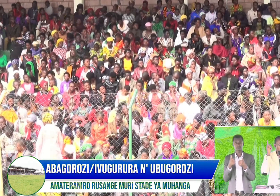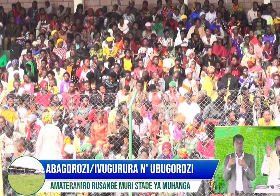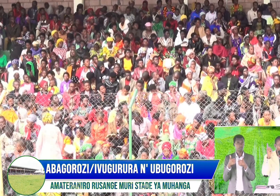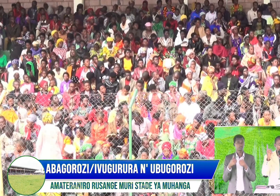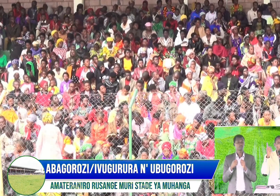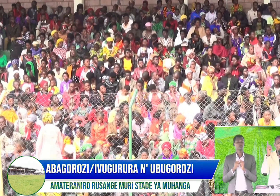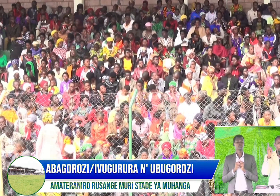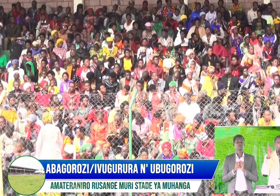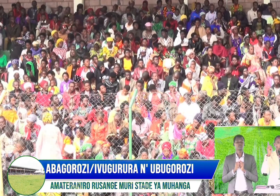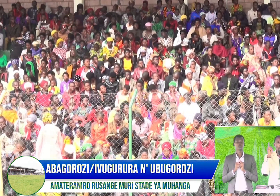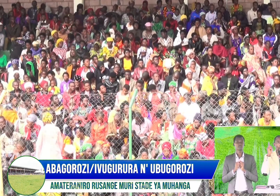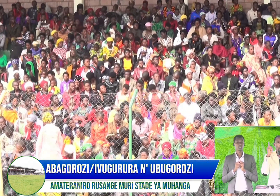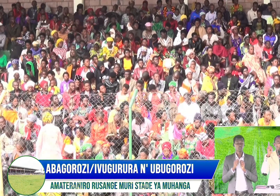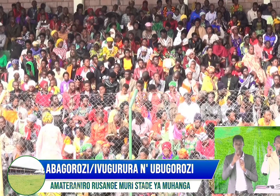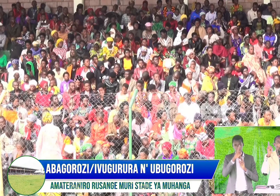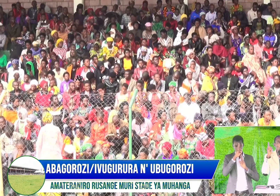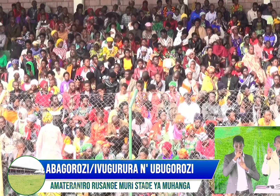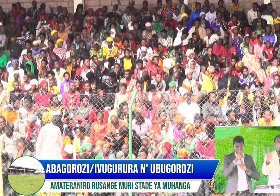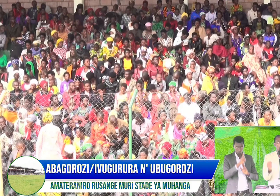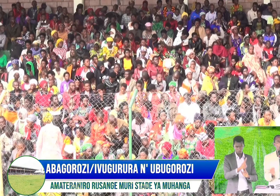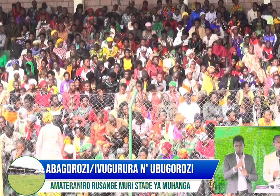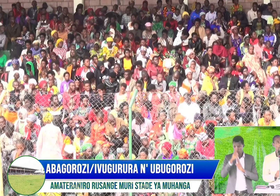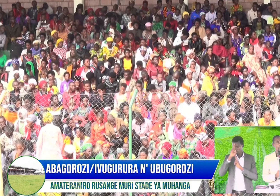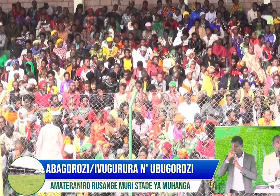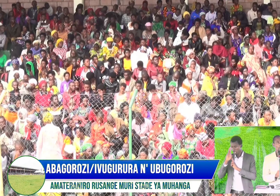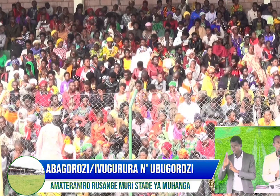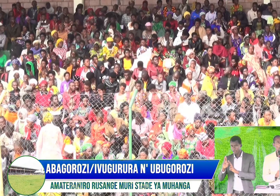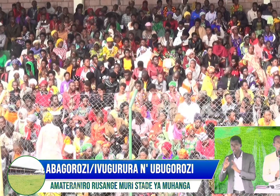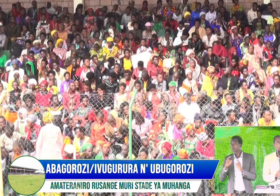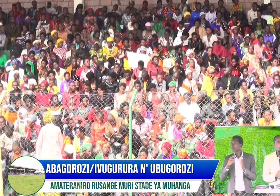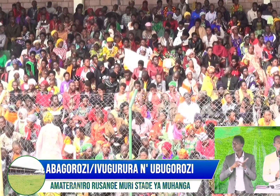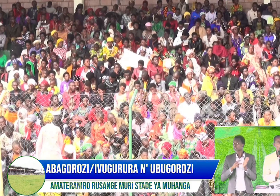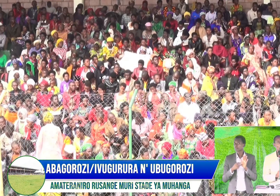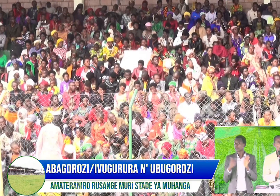burya kubahana ni ukwitondera ibyo tudahuje